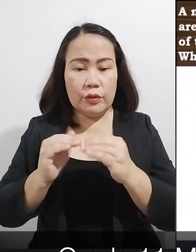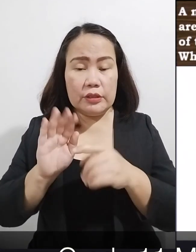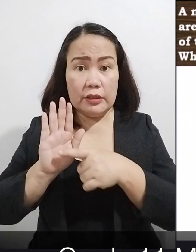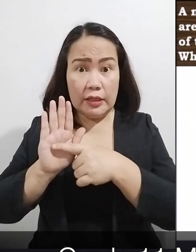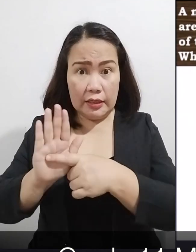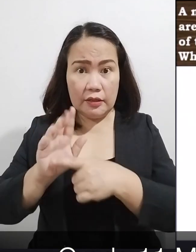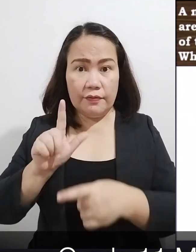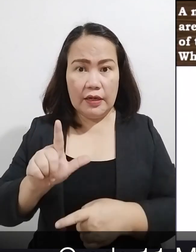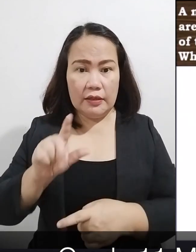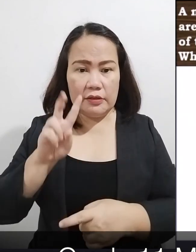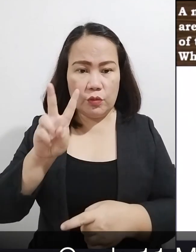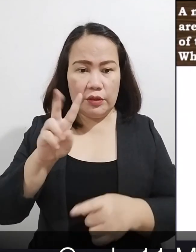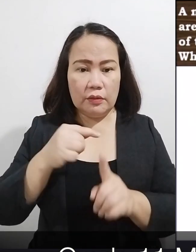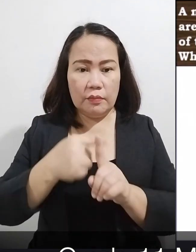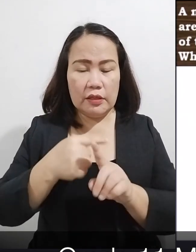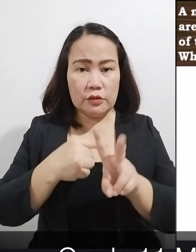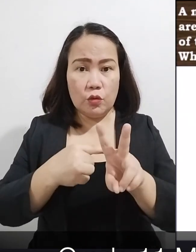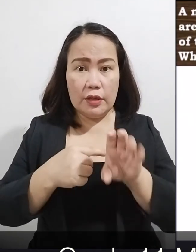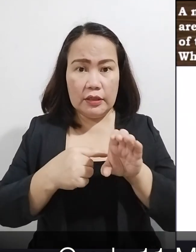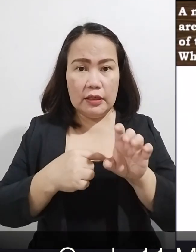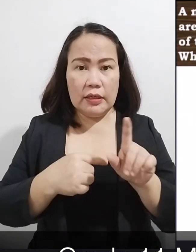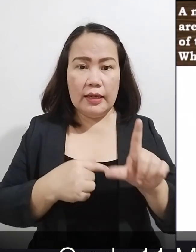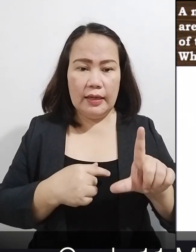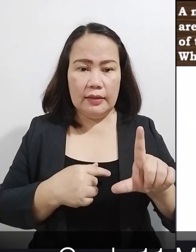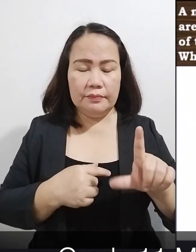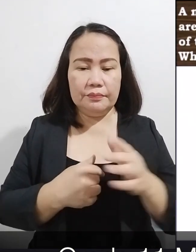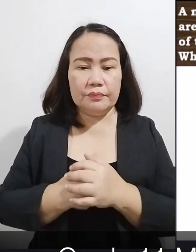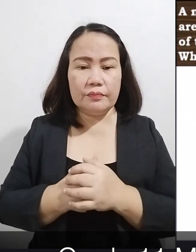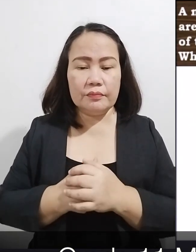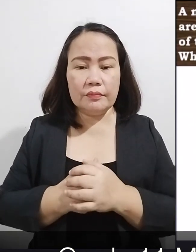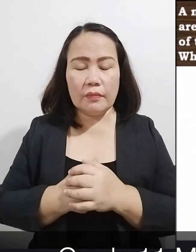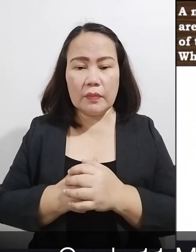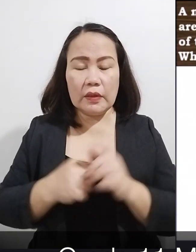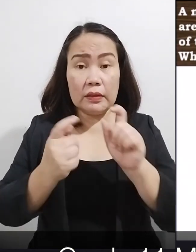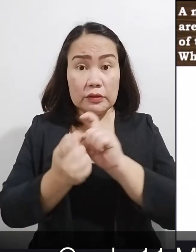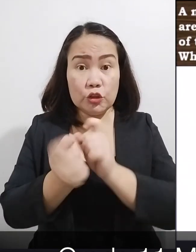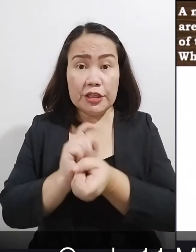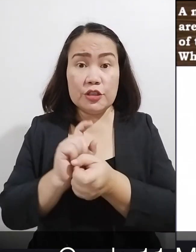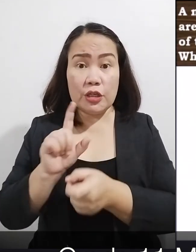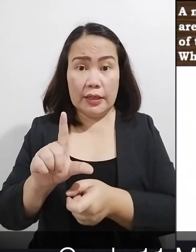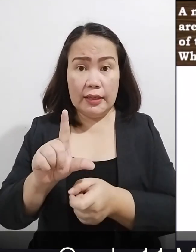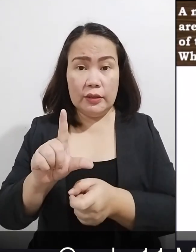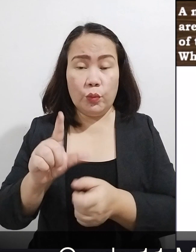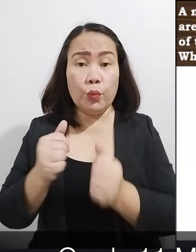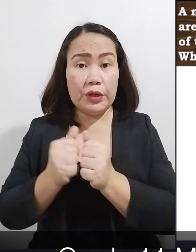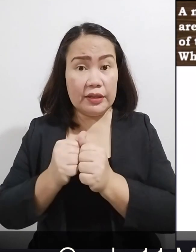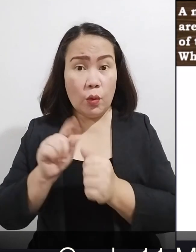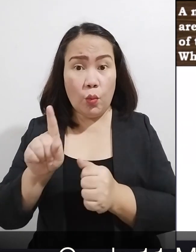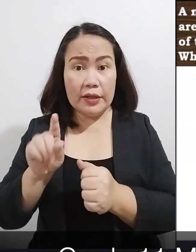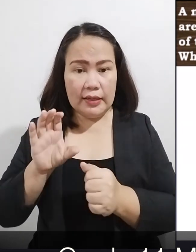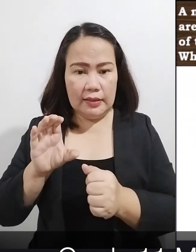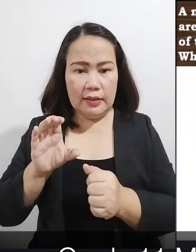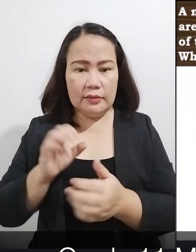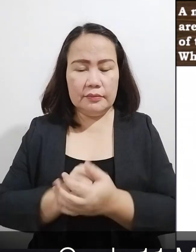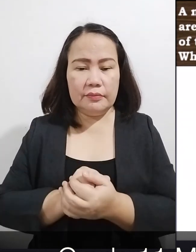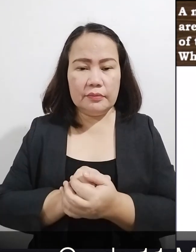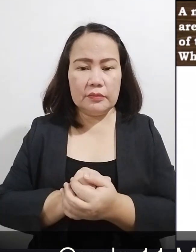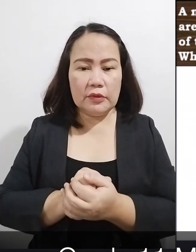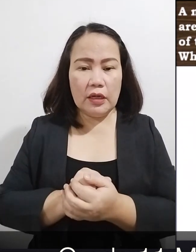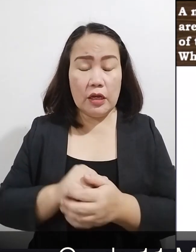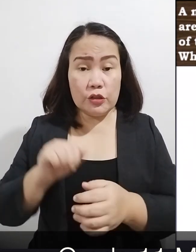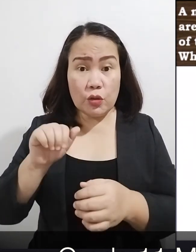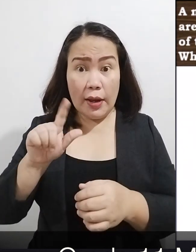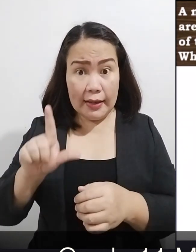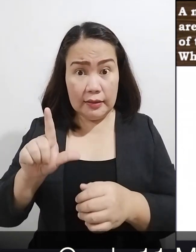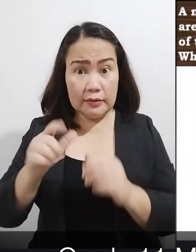negative L squared plus 200 times L. So, papalitan natin yung L ng 100.